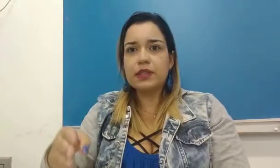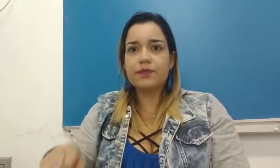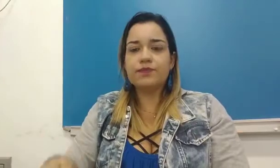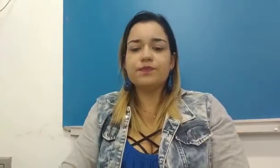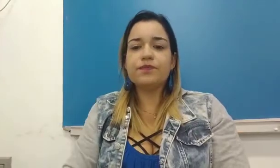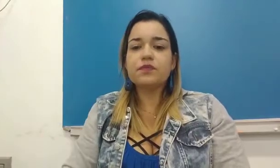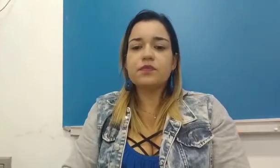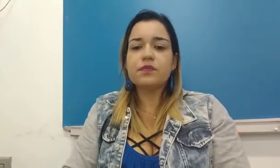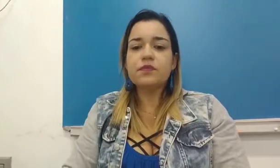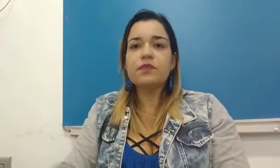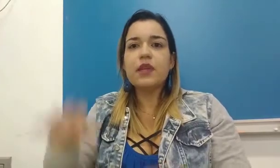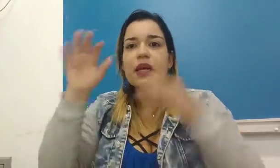montanha,